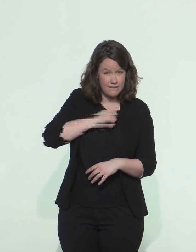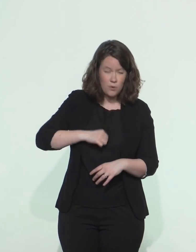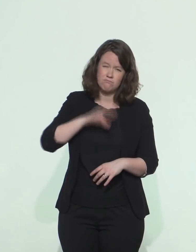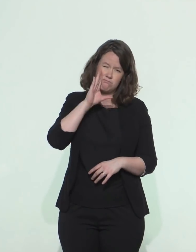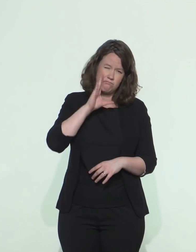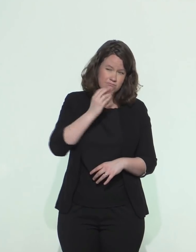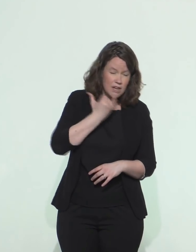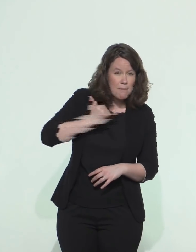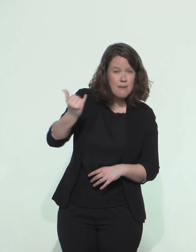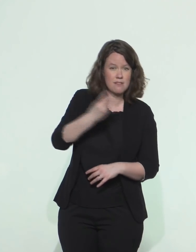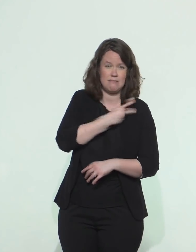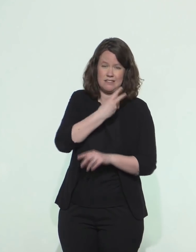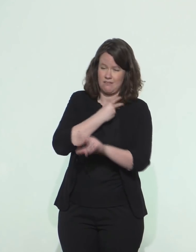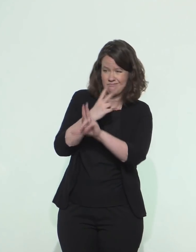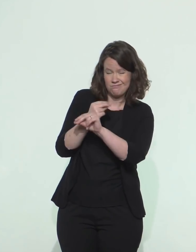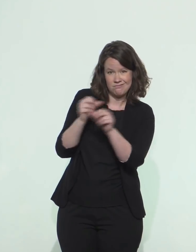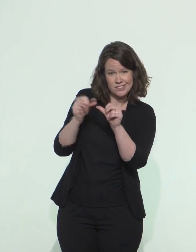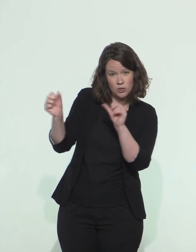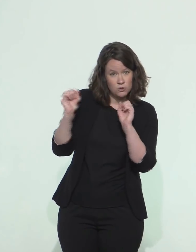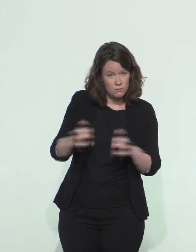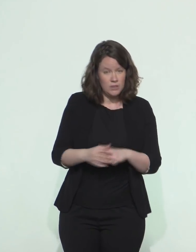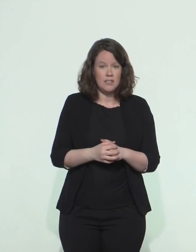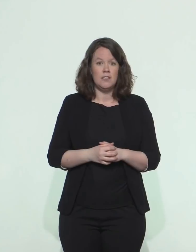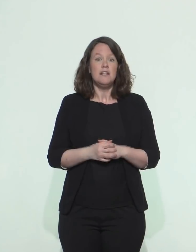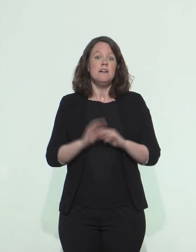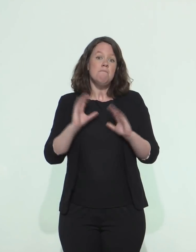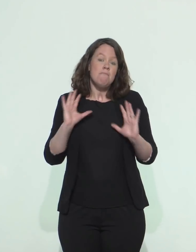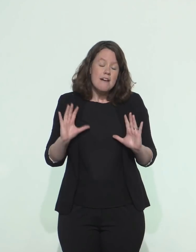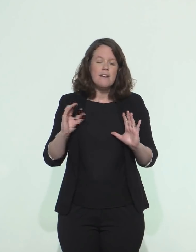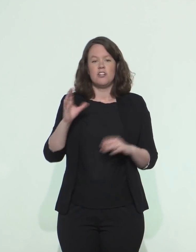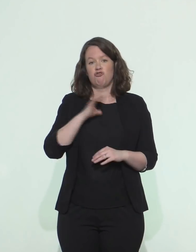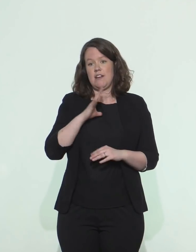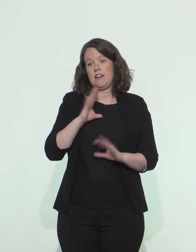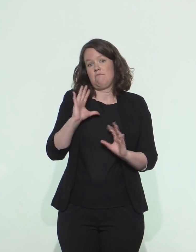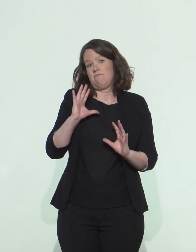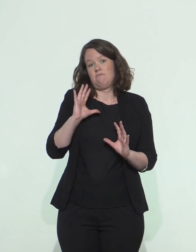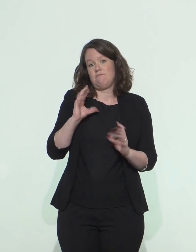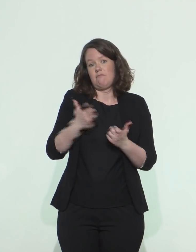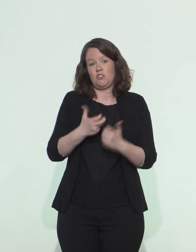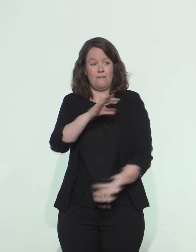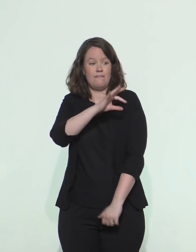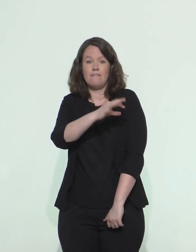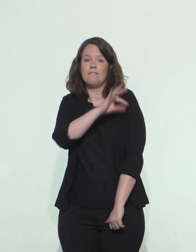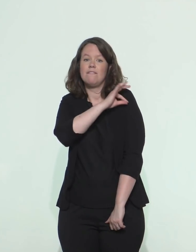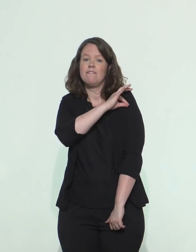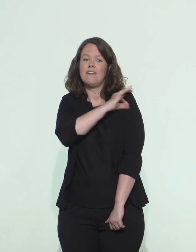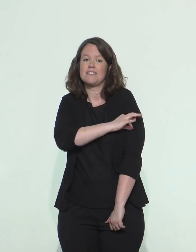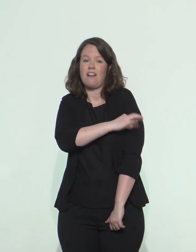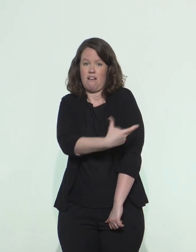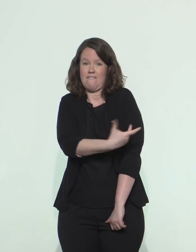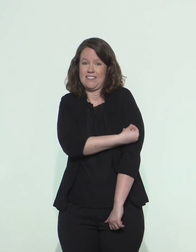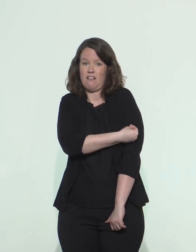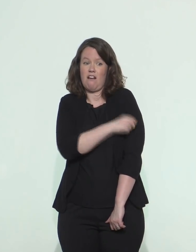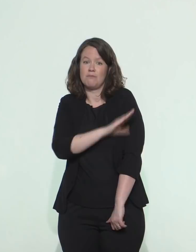appeler leur médecin, pour appeler leur service hospitalier. Mais il y a aussi des actes qu'on ne peut pas faire à distance. Je pense par exemple aux vaccinations obligatoires du nourrisson. Et donc